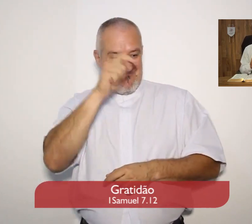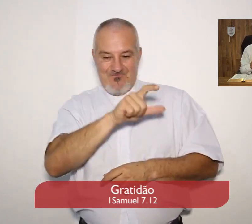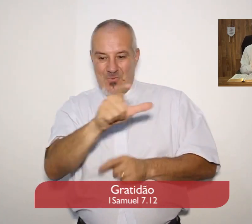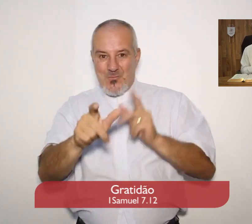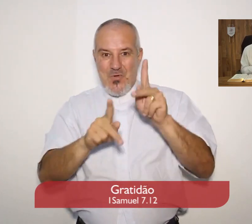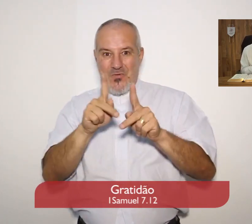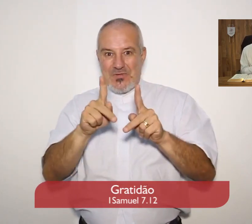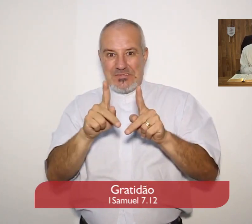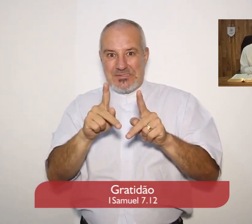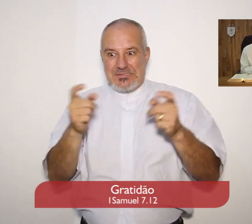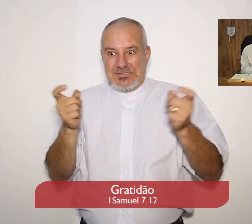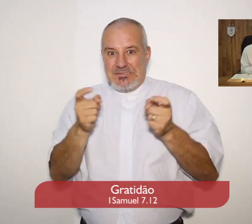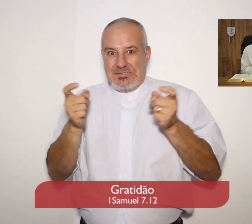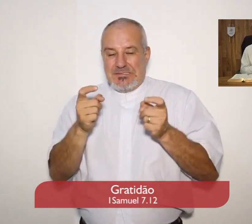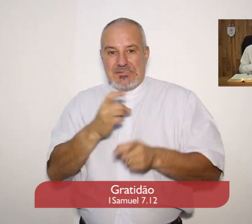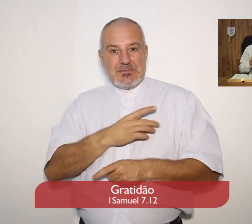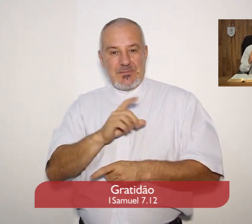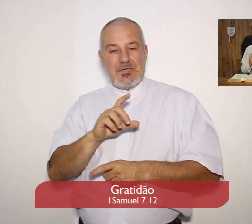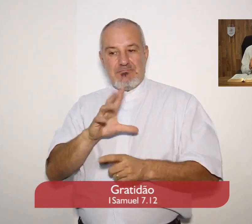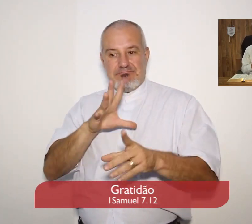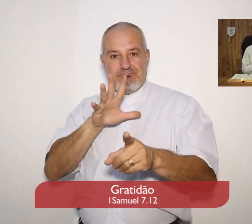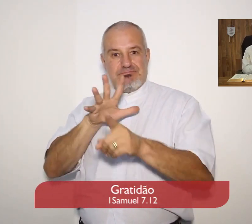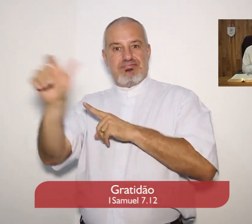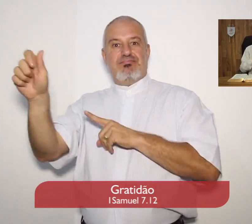e pela confissão,